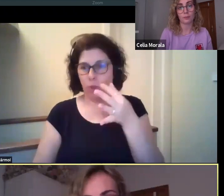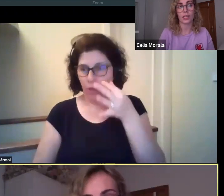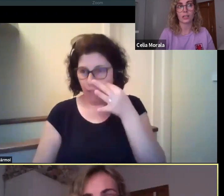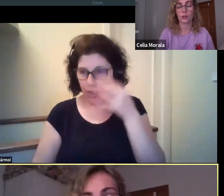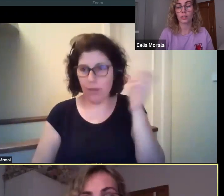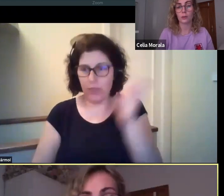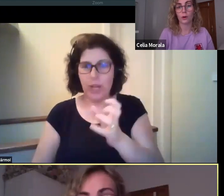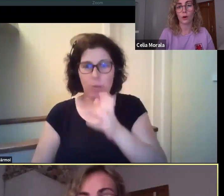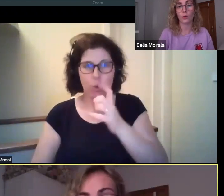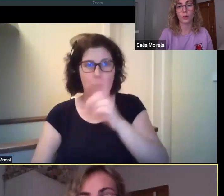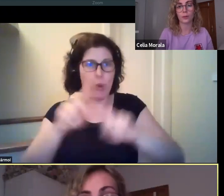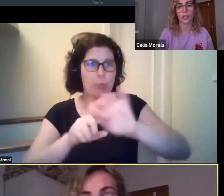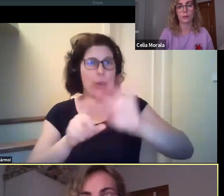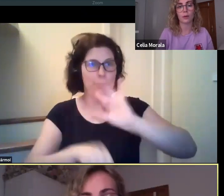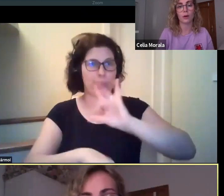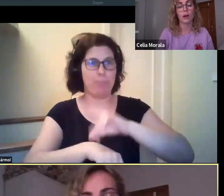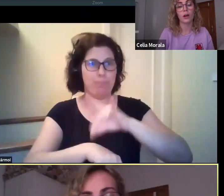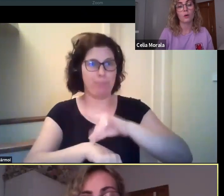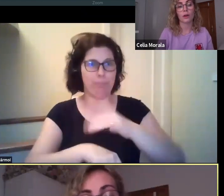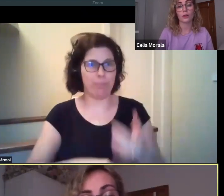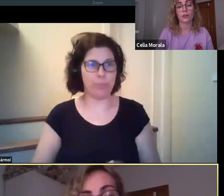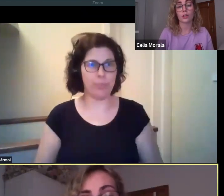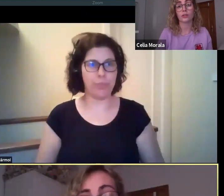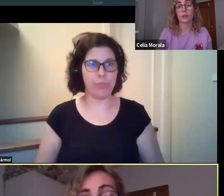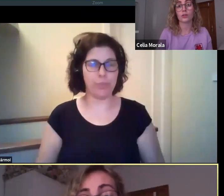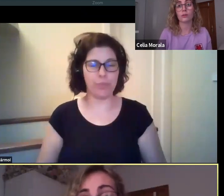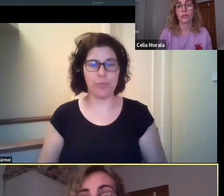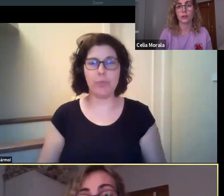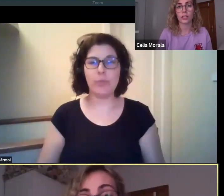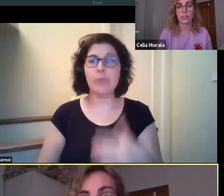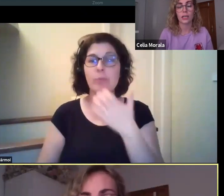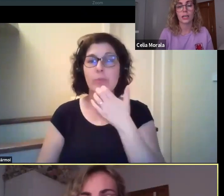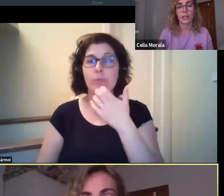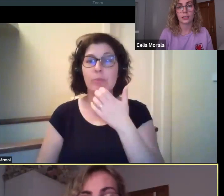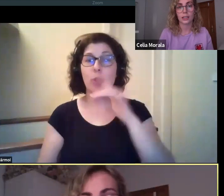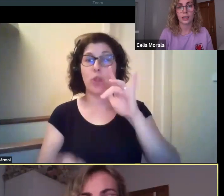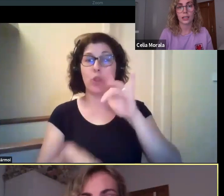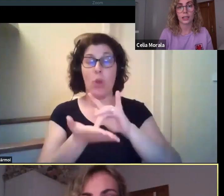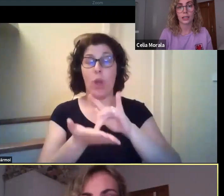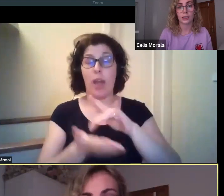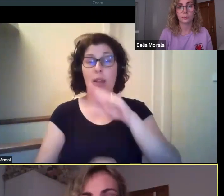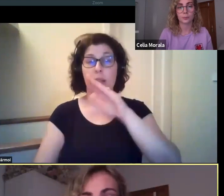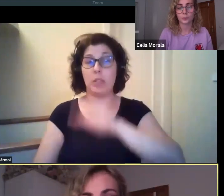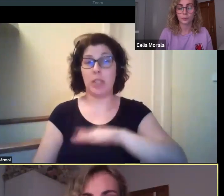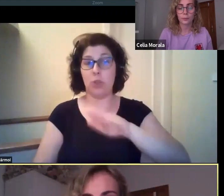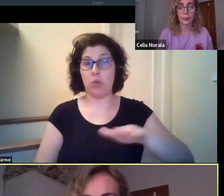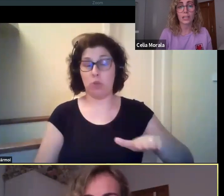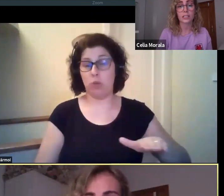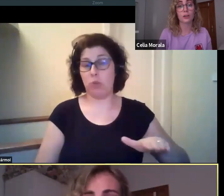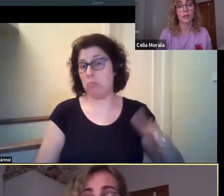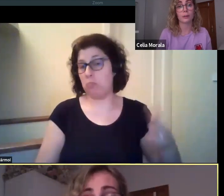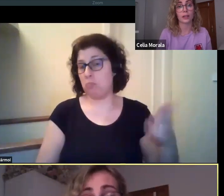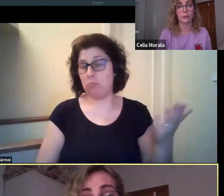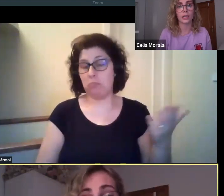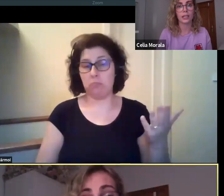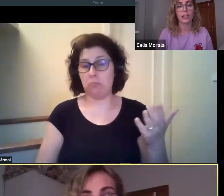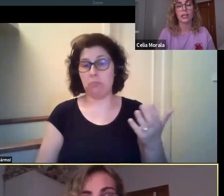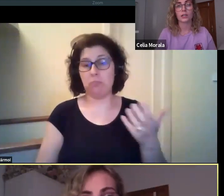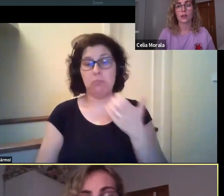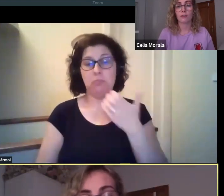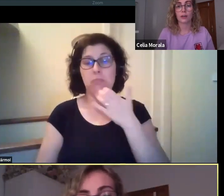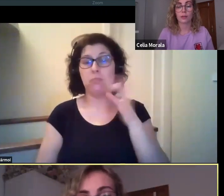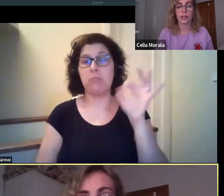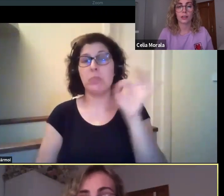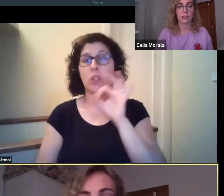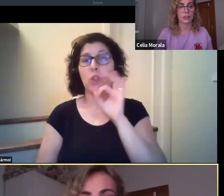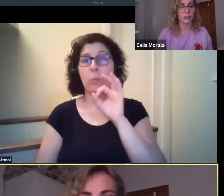patología. Esto mismo ocurre, por ejemplo, cuando nos encontramos con menores que tienen síndrome de Prader-Willi. Es